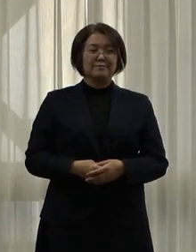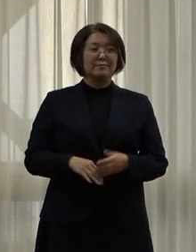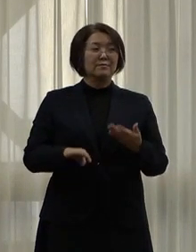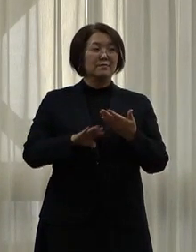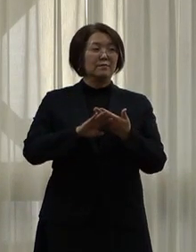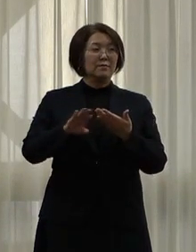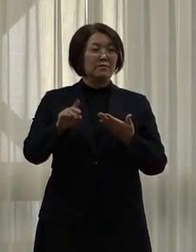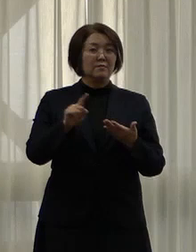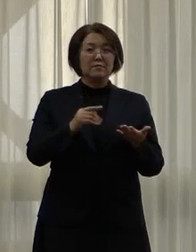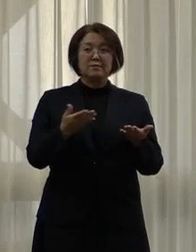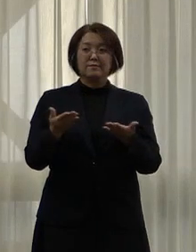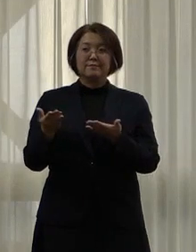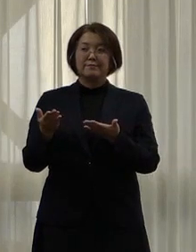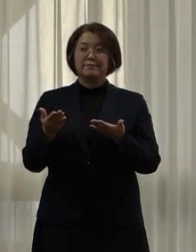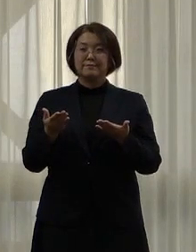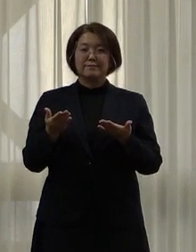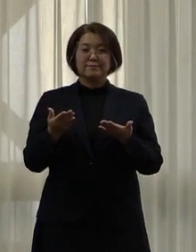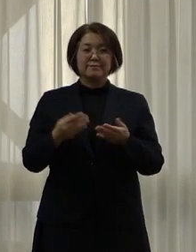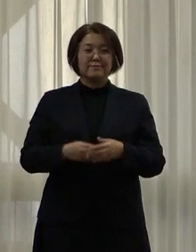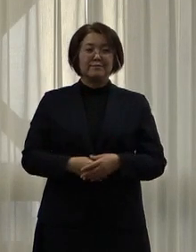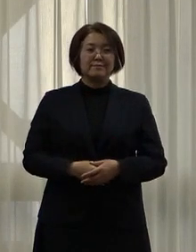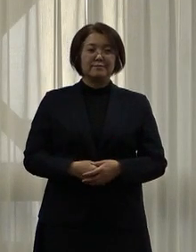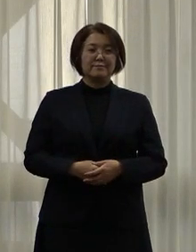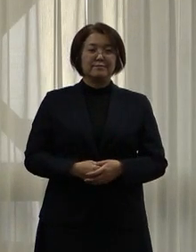他質問ございますか。